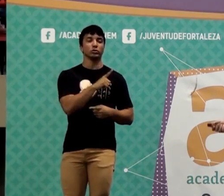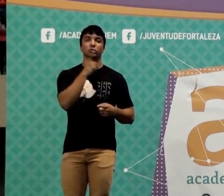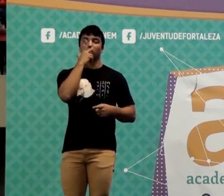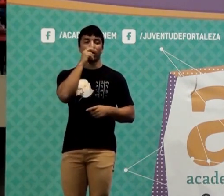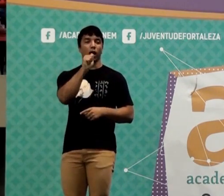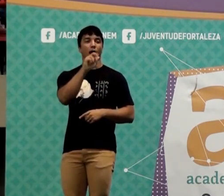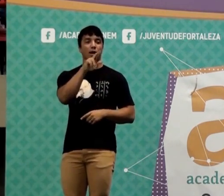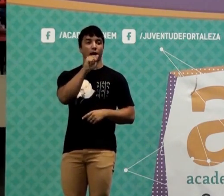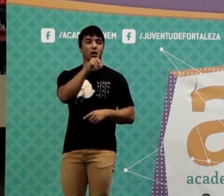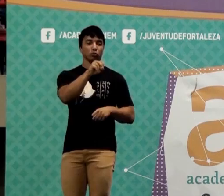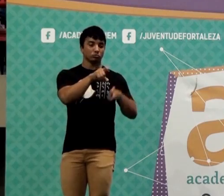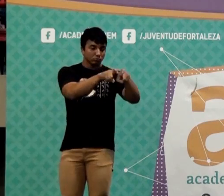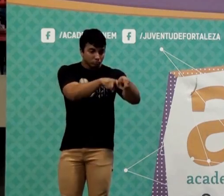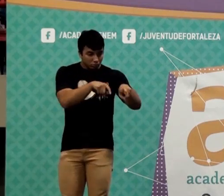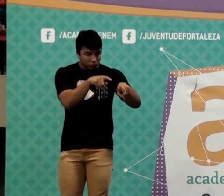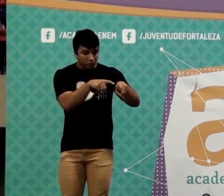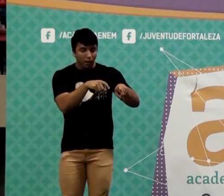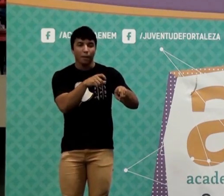Espera aí.